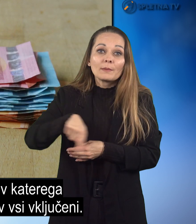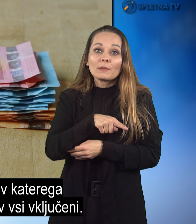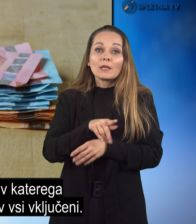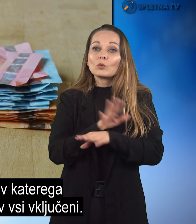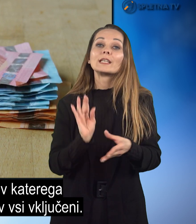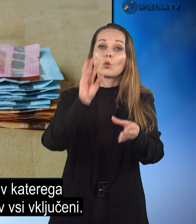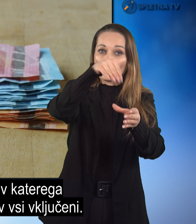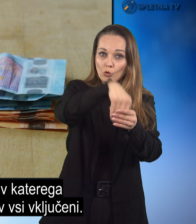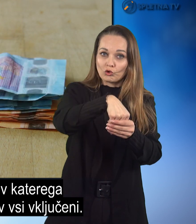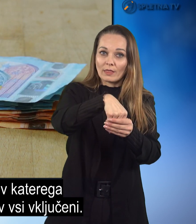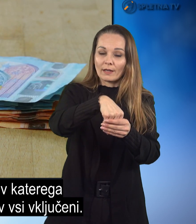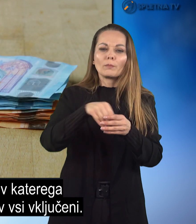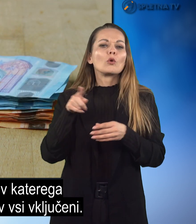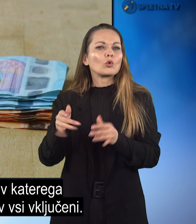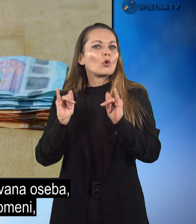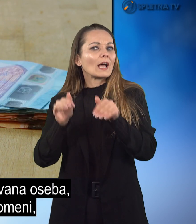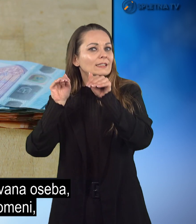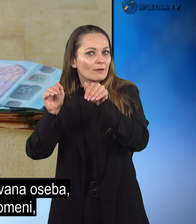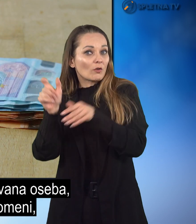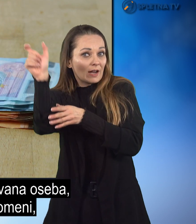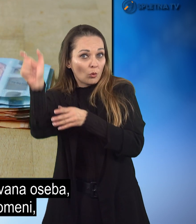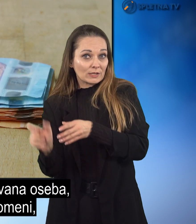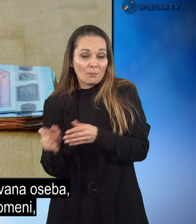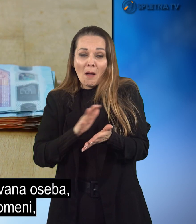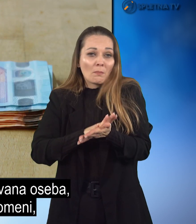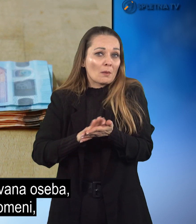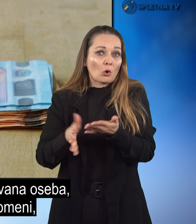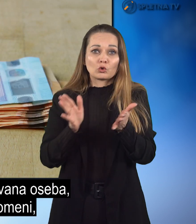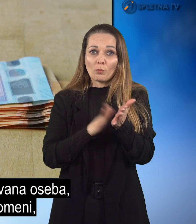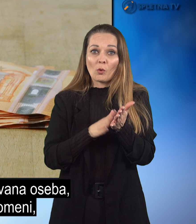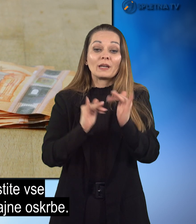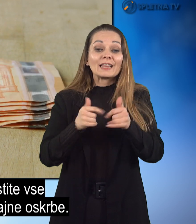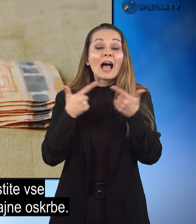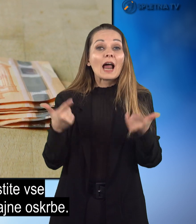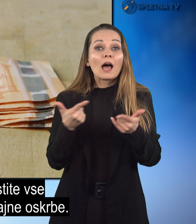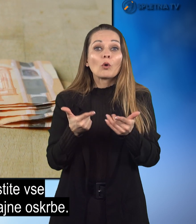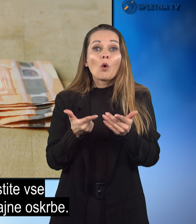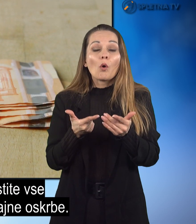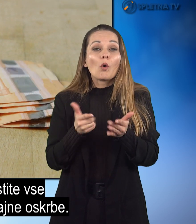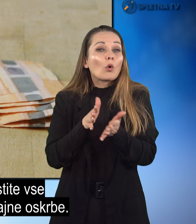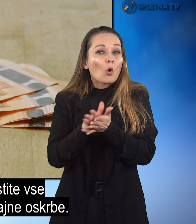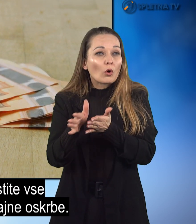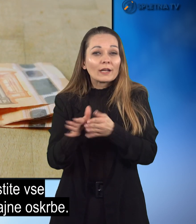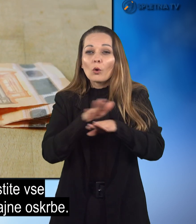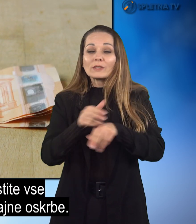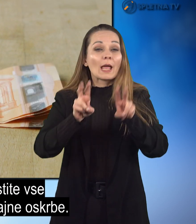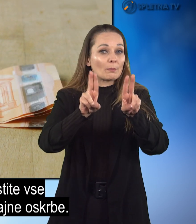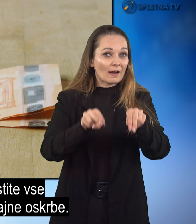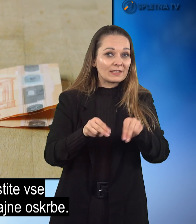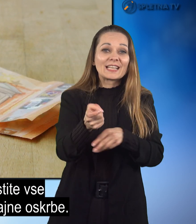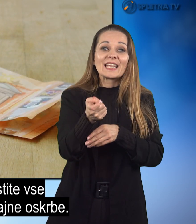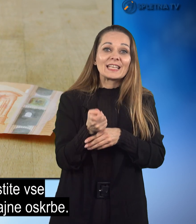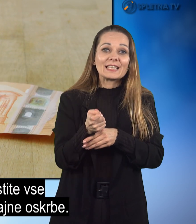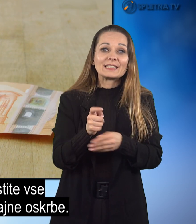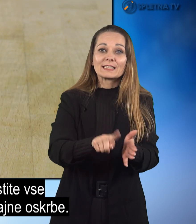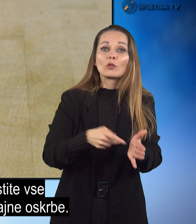zdaj pravzaprav vsi vključeni. To, da ste zavarovana oseba, preprosto pomeni, da lahko koristite vse